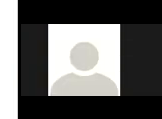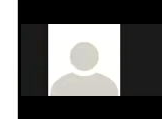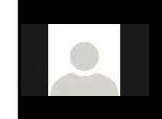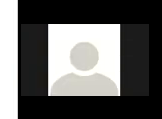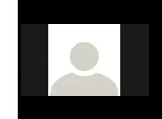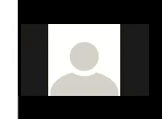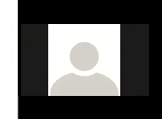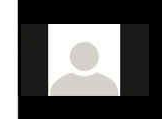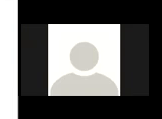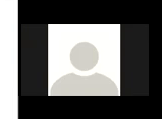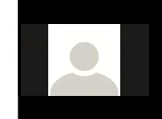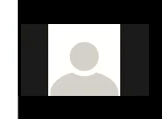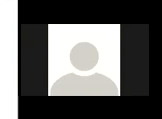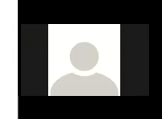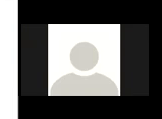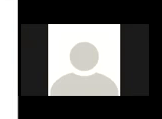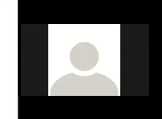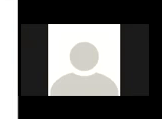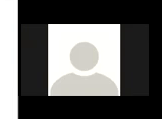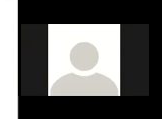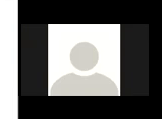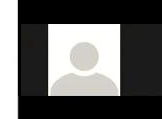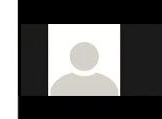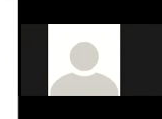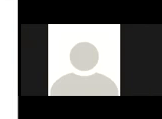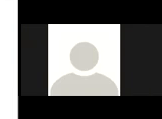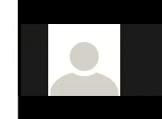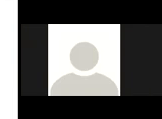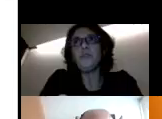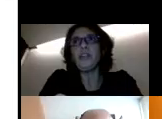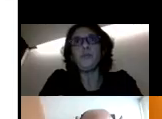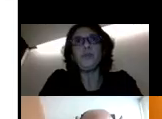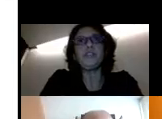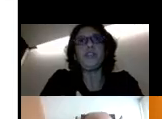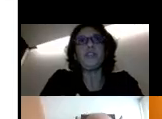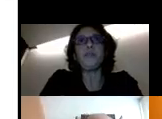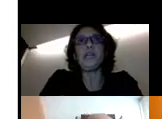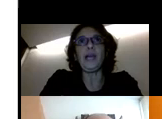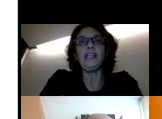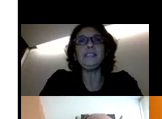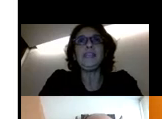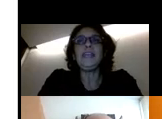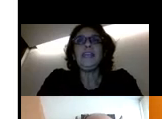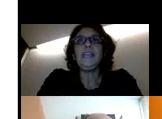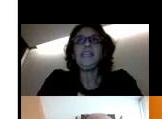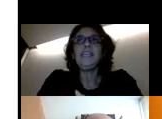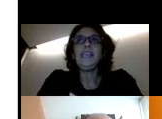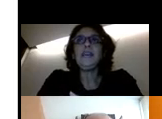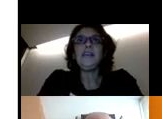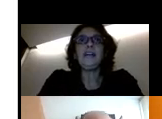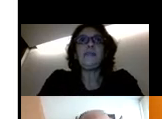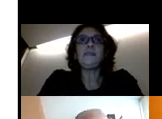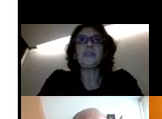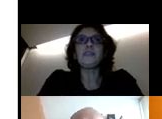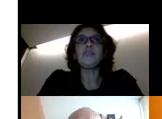donde cada uno de los movimientos, fuimos aún más precisos, donde registramos cada uno de los movimientos no manuales, y